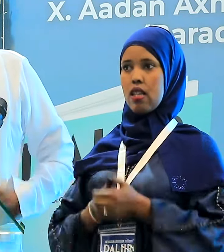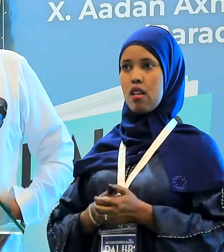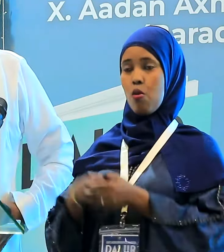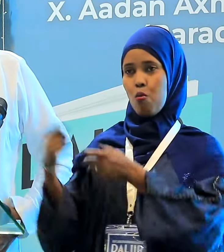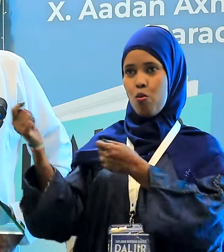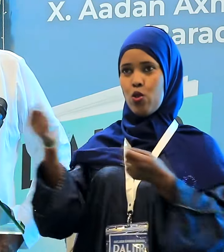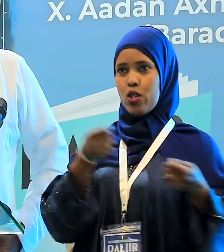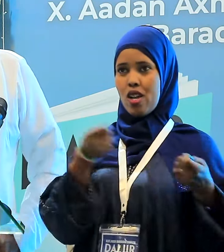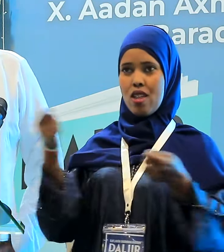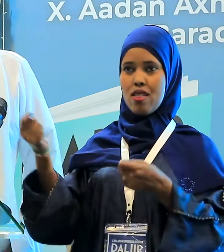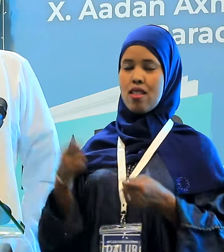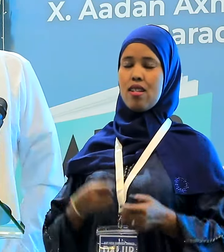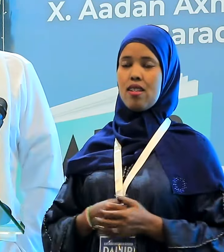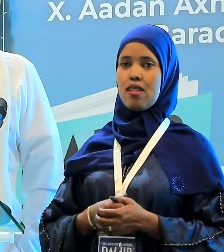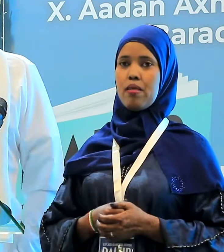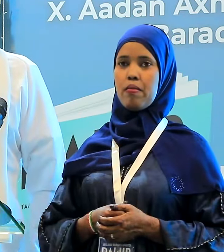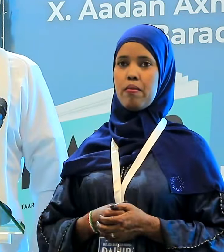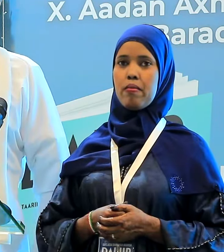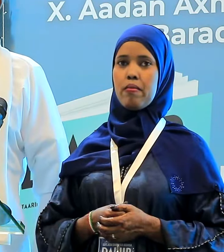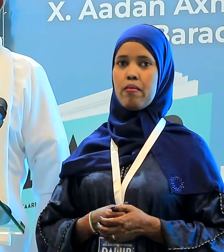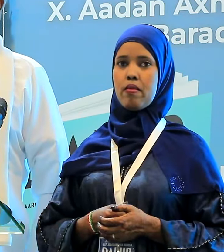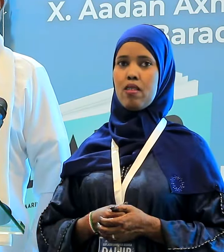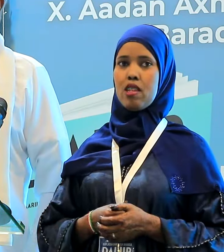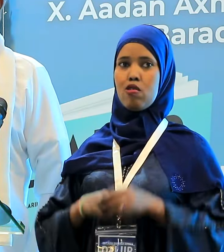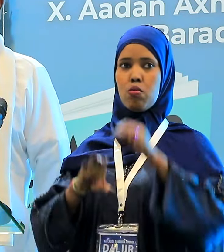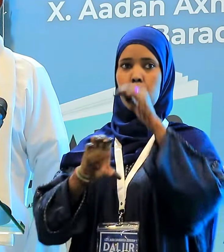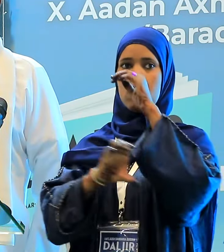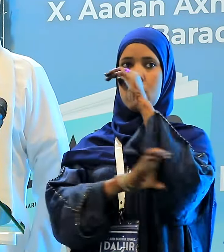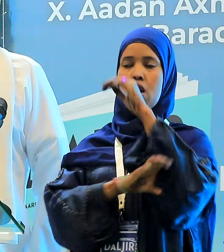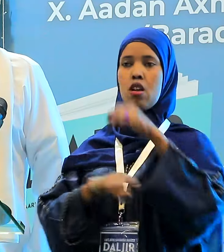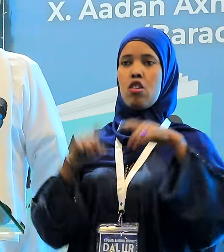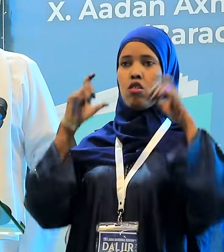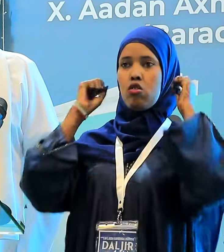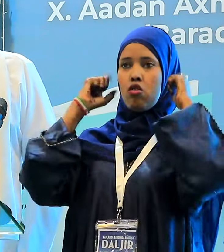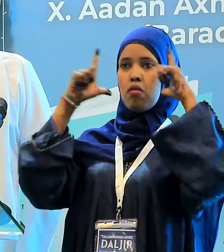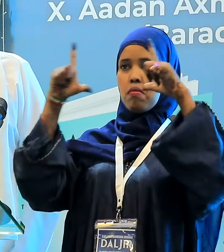مجاهدين تا قرن كان سوبان الان كمدا